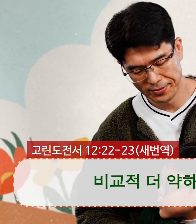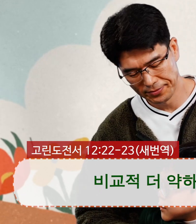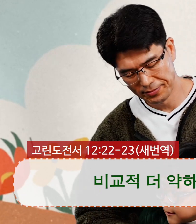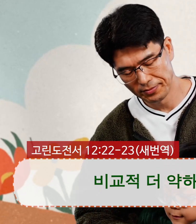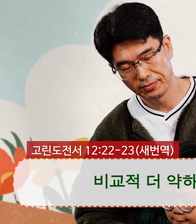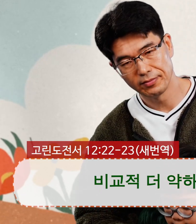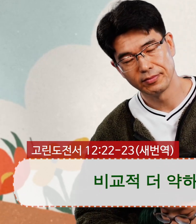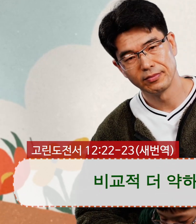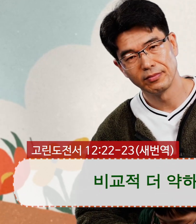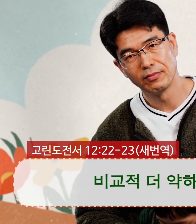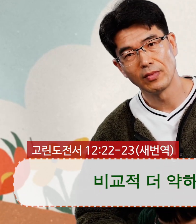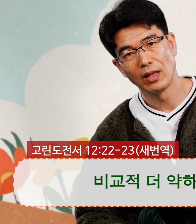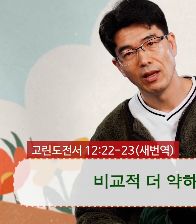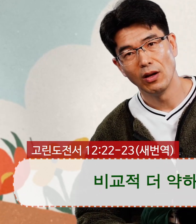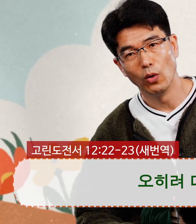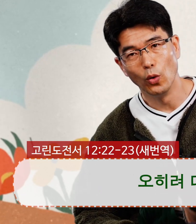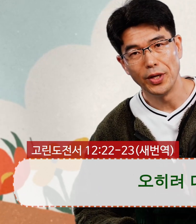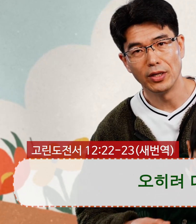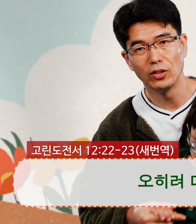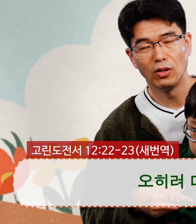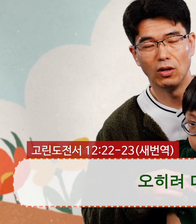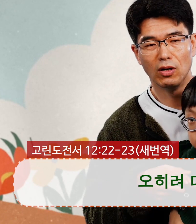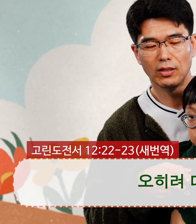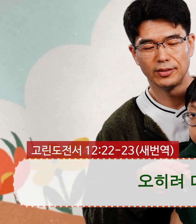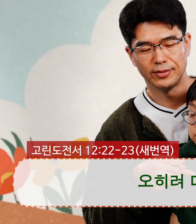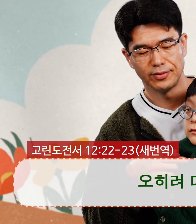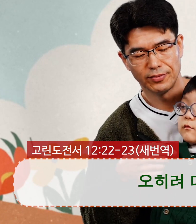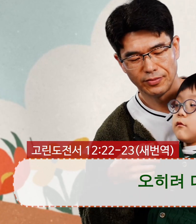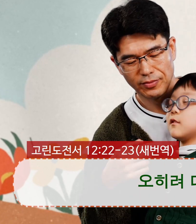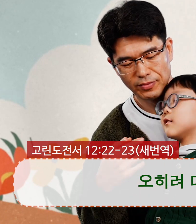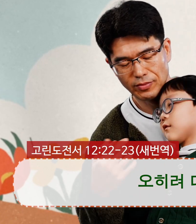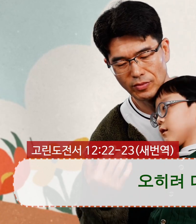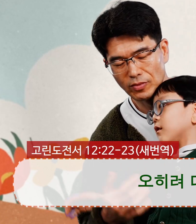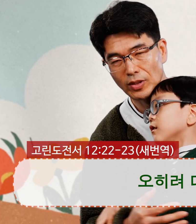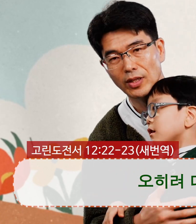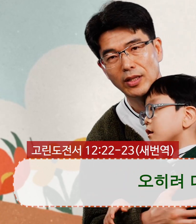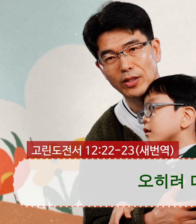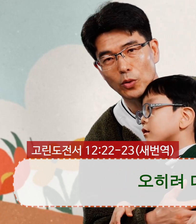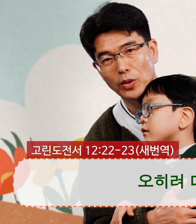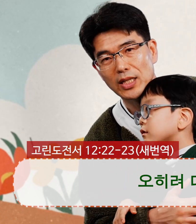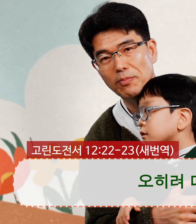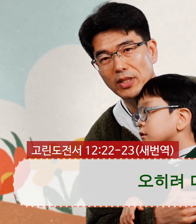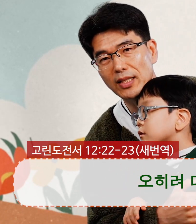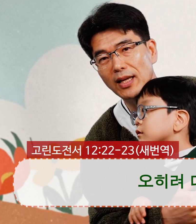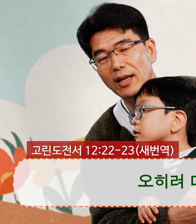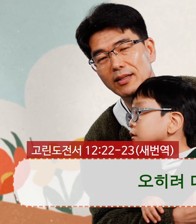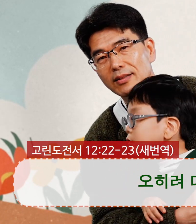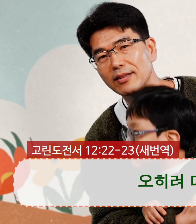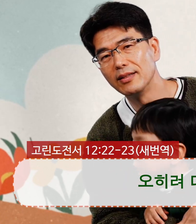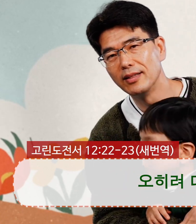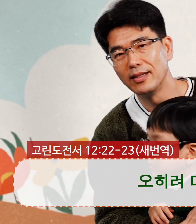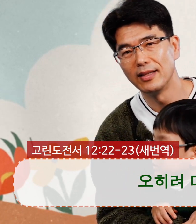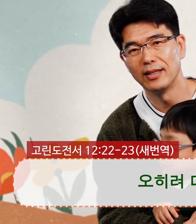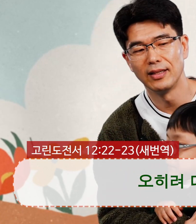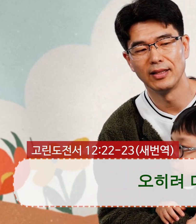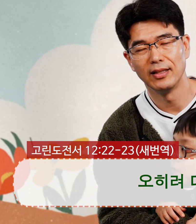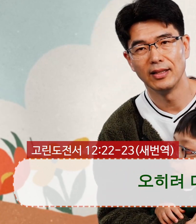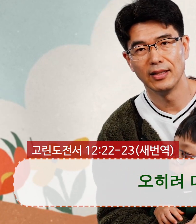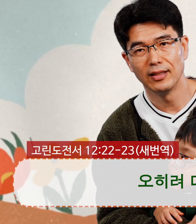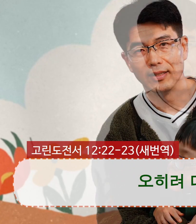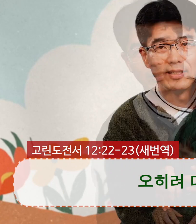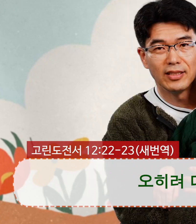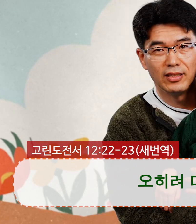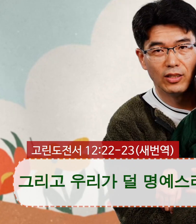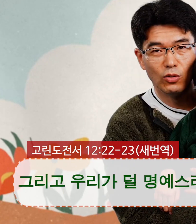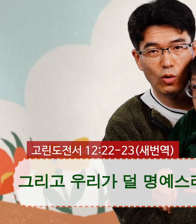지체들이 지체들이 오히려 더 오히려 요긴합니다.